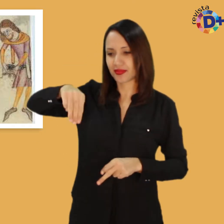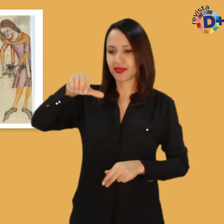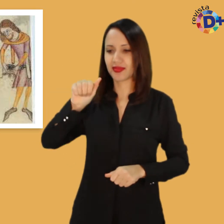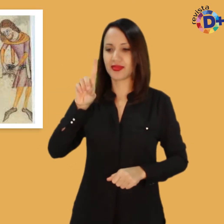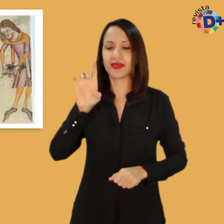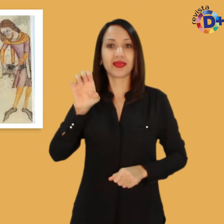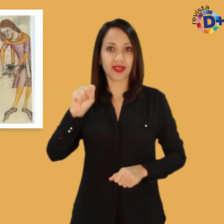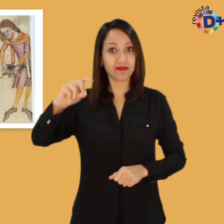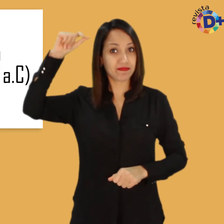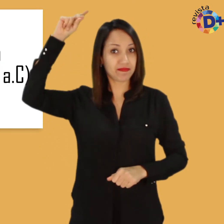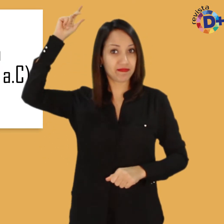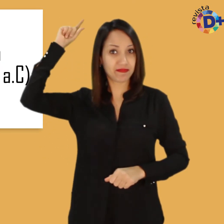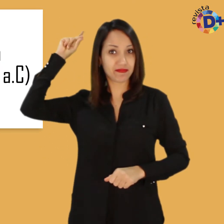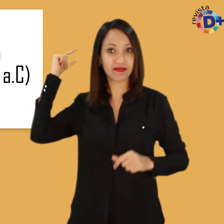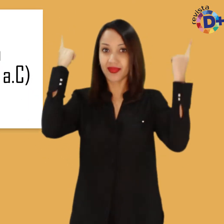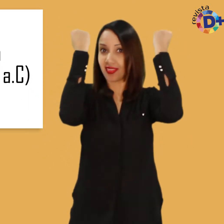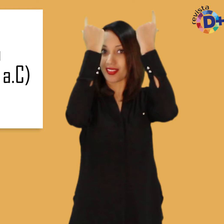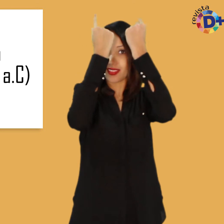Grécia Antiga, Platão,